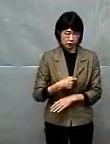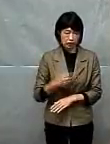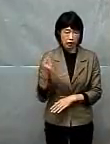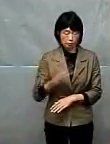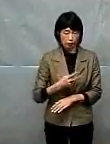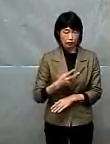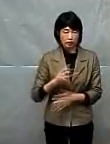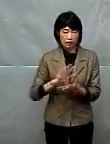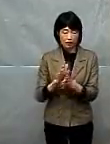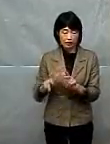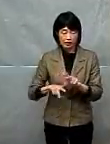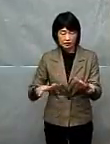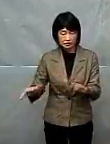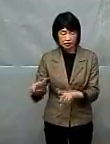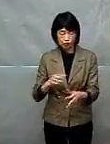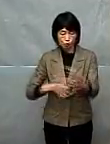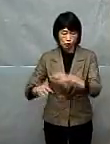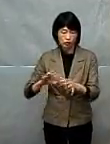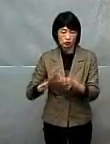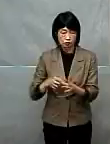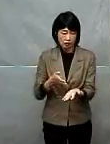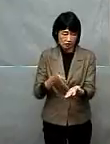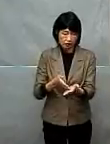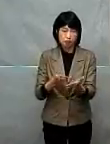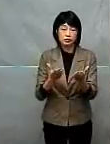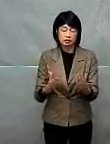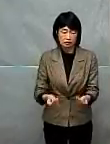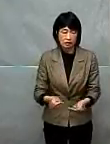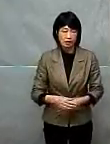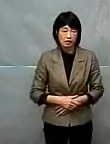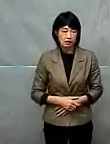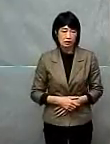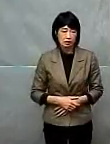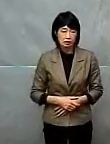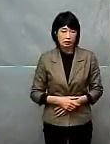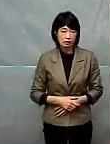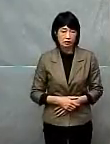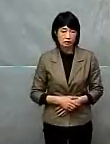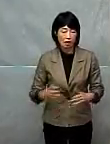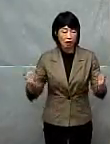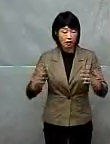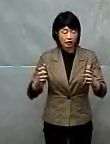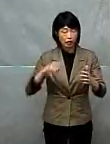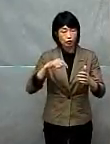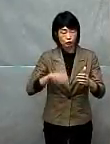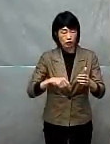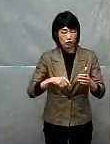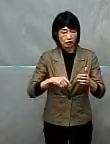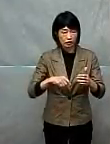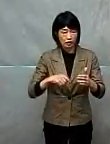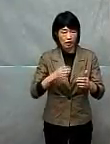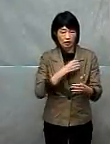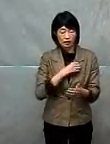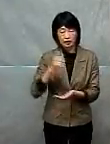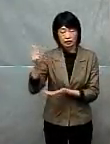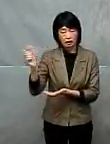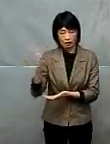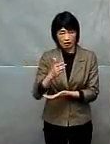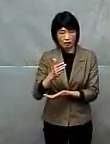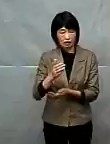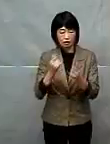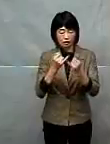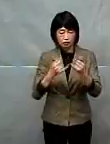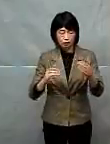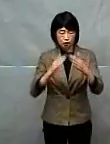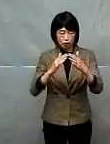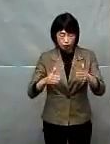お話をさせていただいたと思います。会合の中で、まあ、安倍元県議から女性の会の